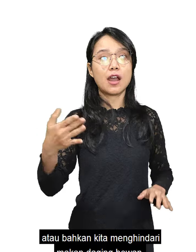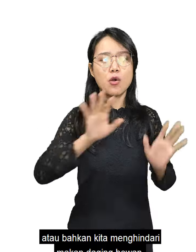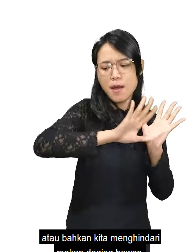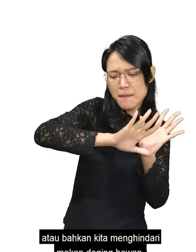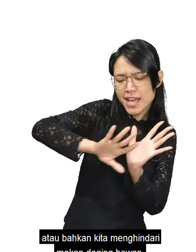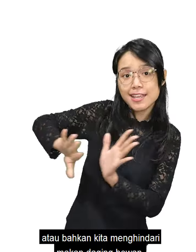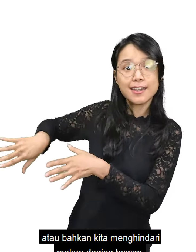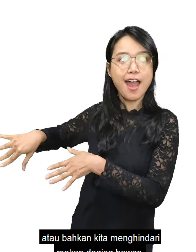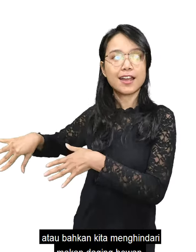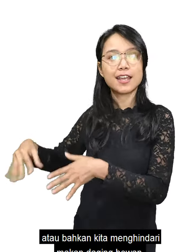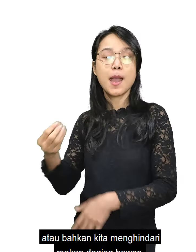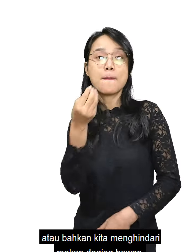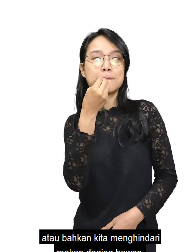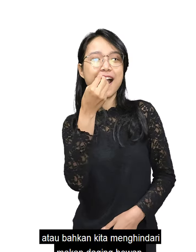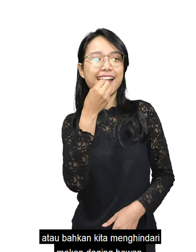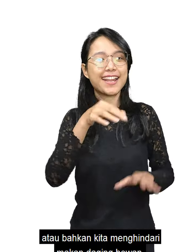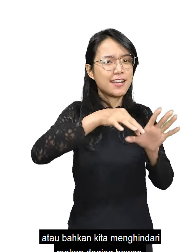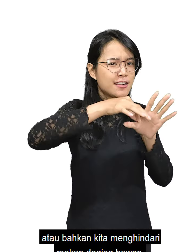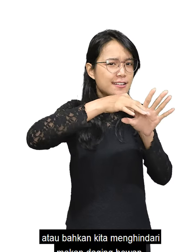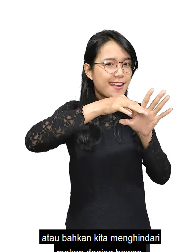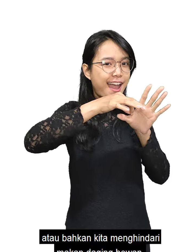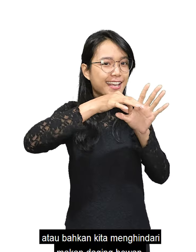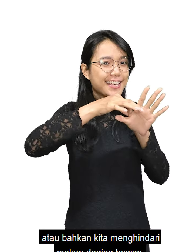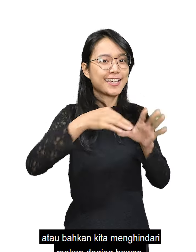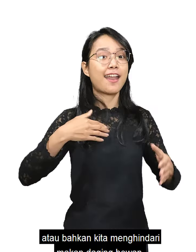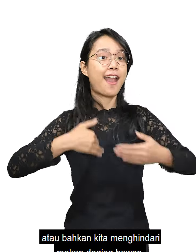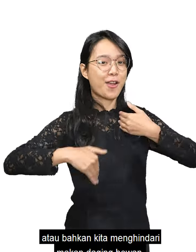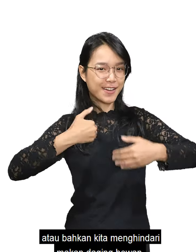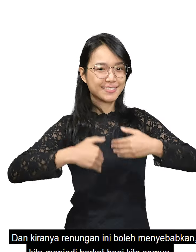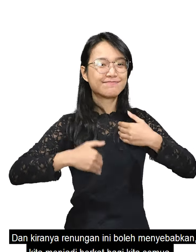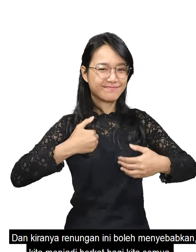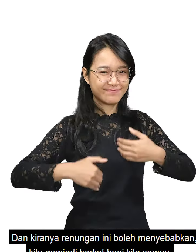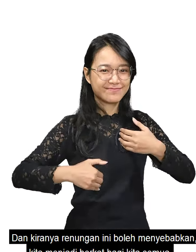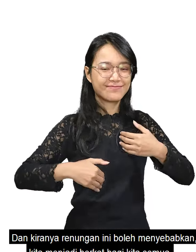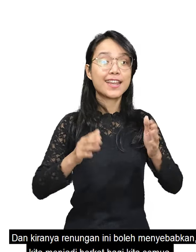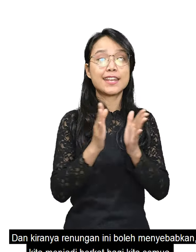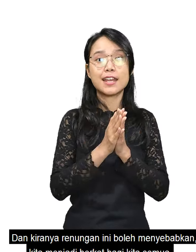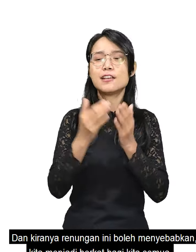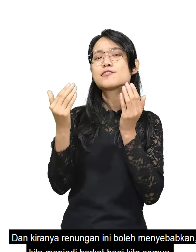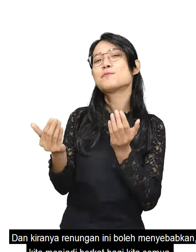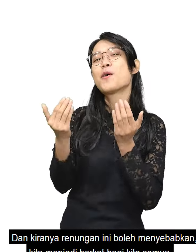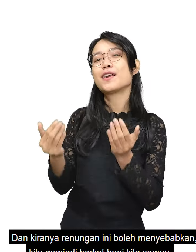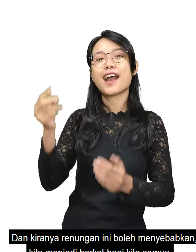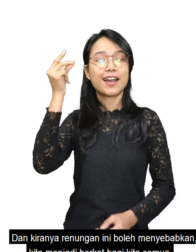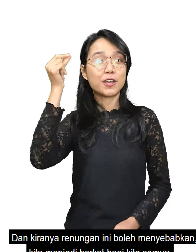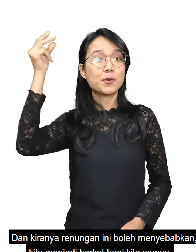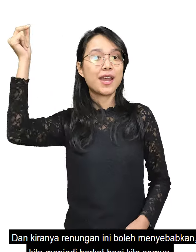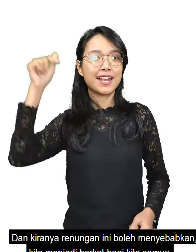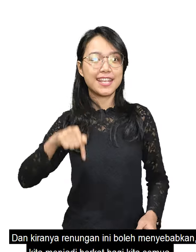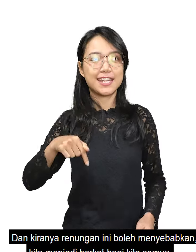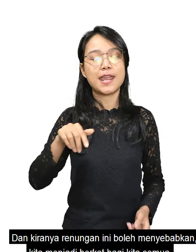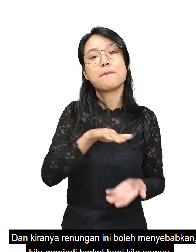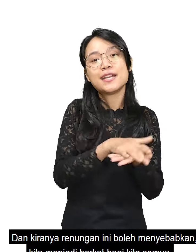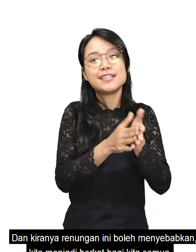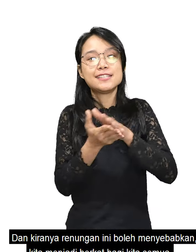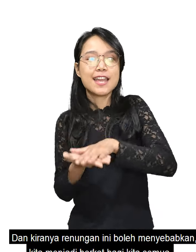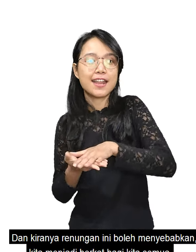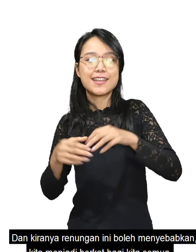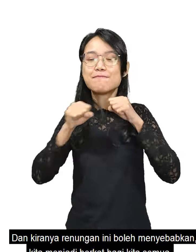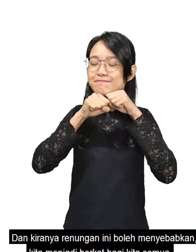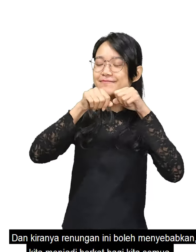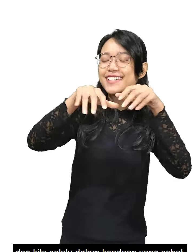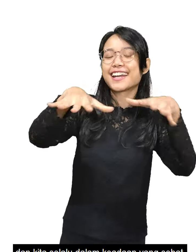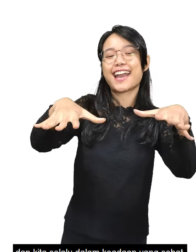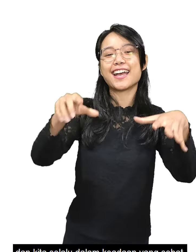kita menghari makan daging hewan dan kiranya renungan ini boleh menjadi berkat bagi kita